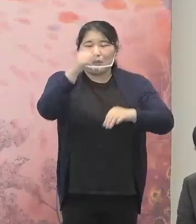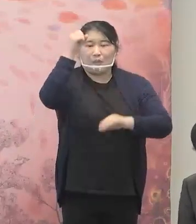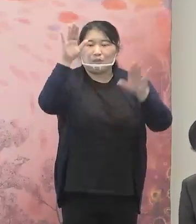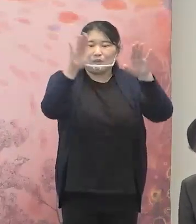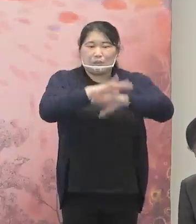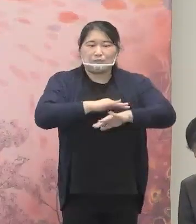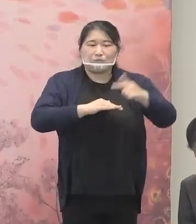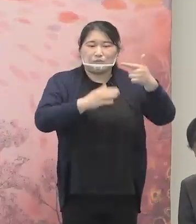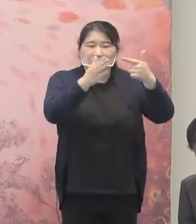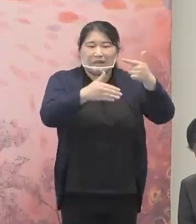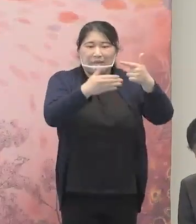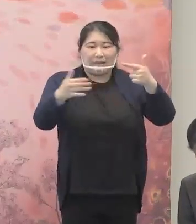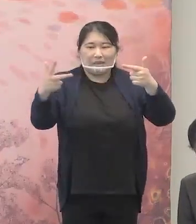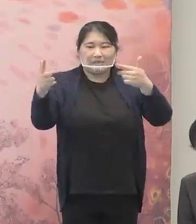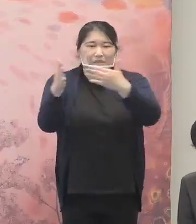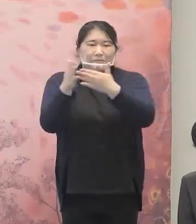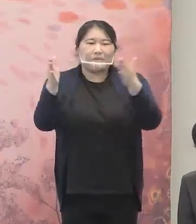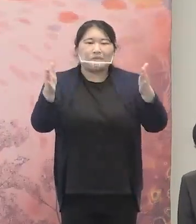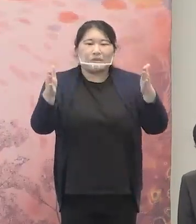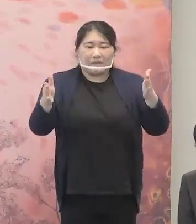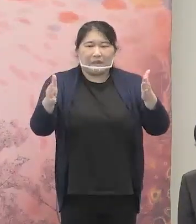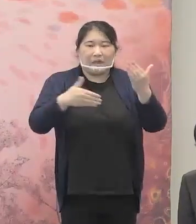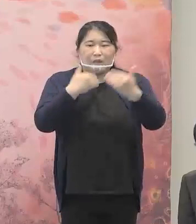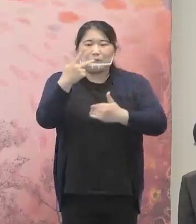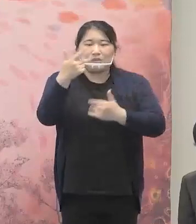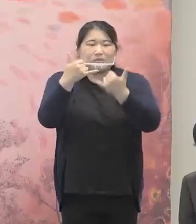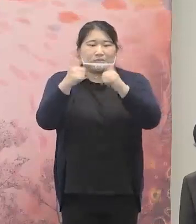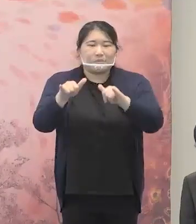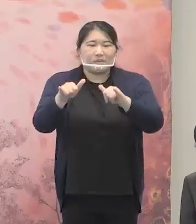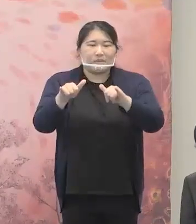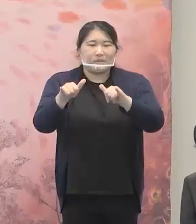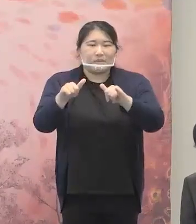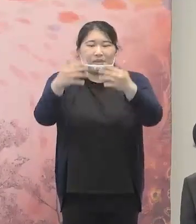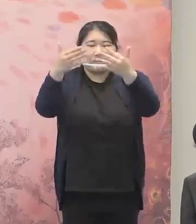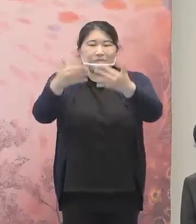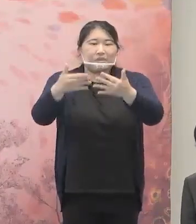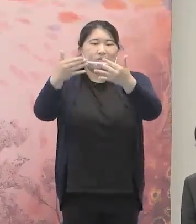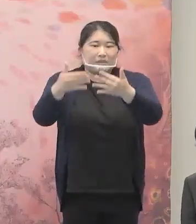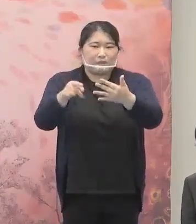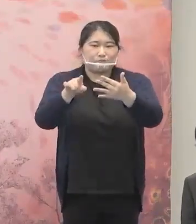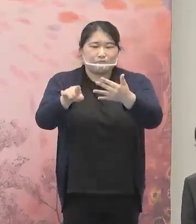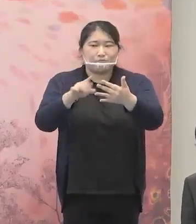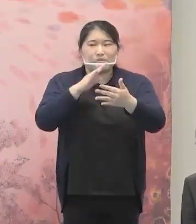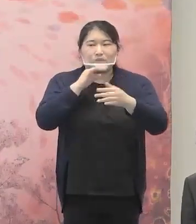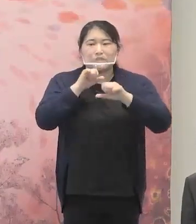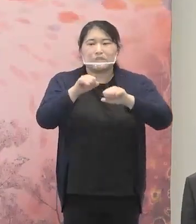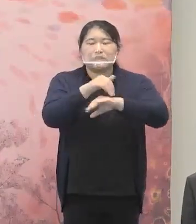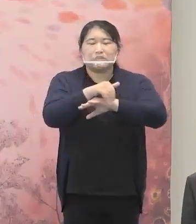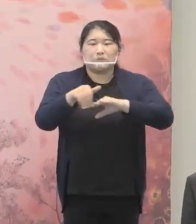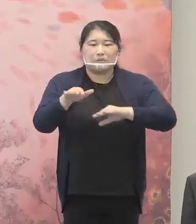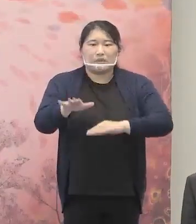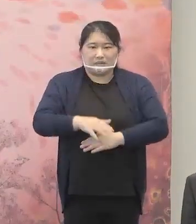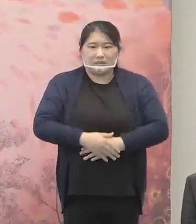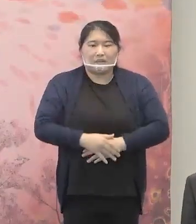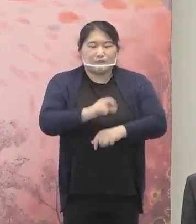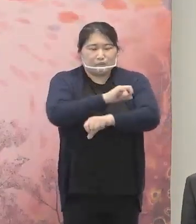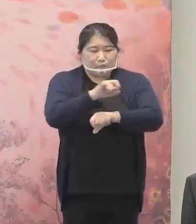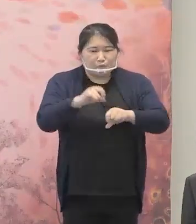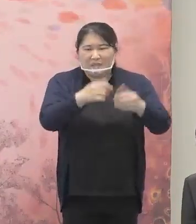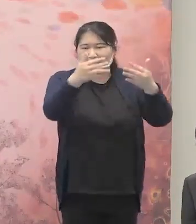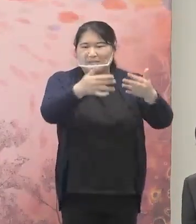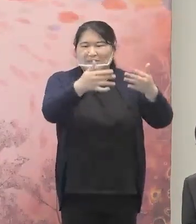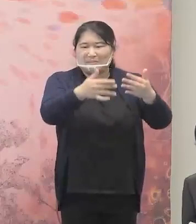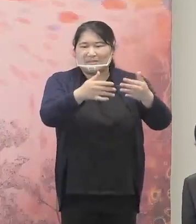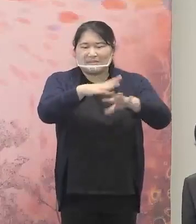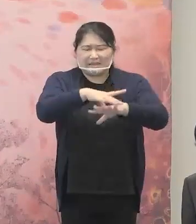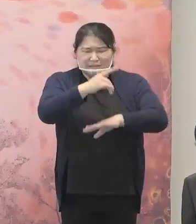になりますけれども、青森市民チャンネルで、青森ケーブルテレビさんのご協力でお伝えをしようと思います。特別番組、最